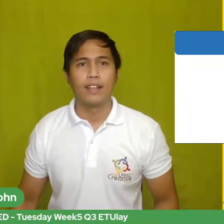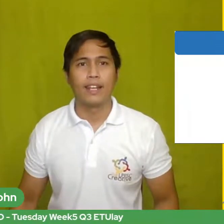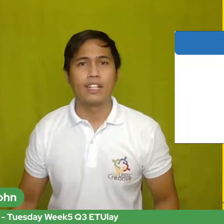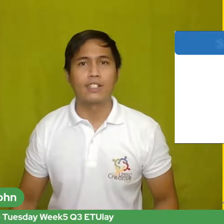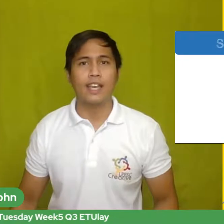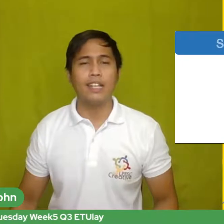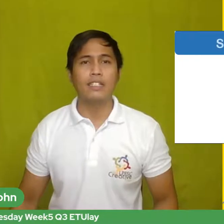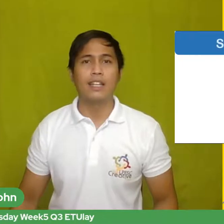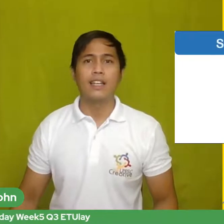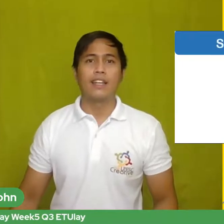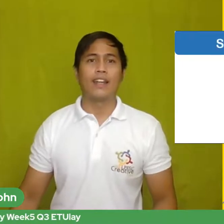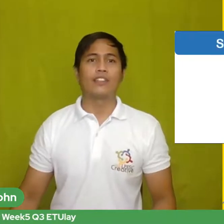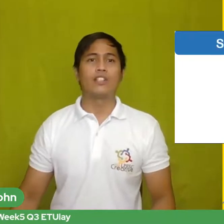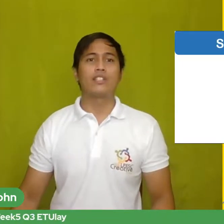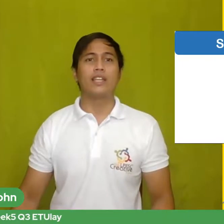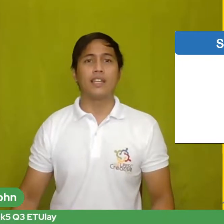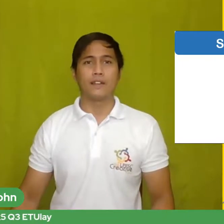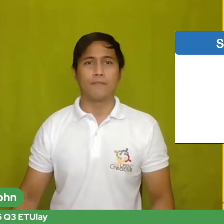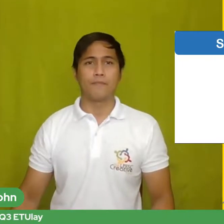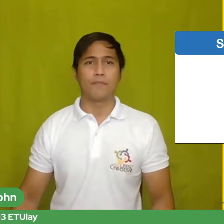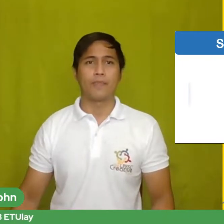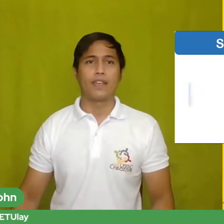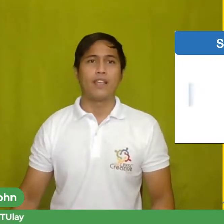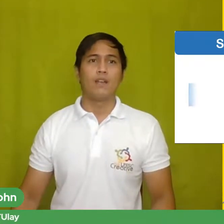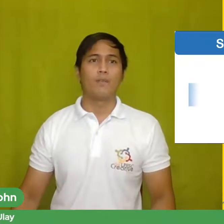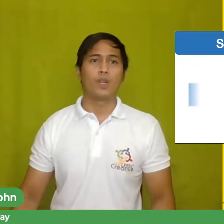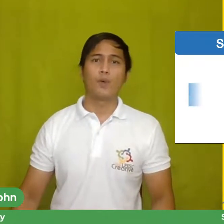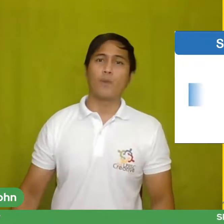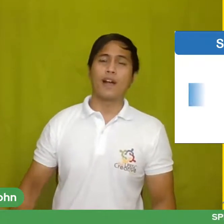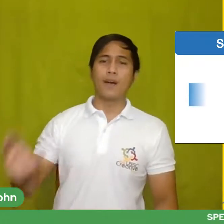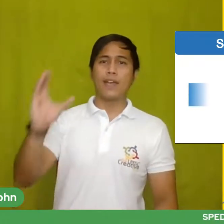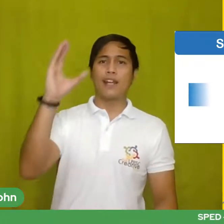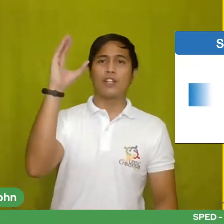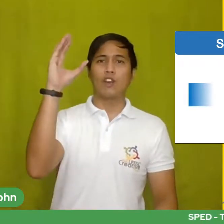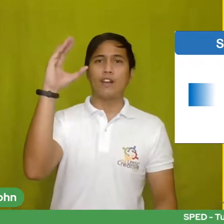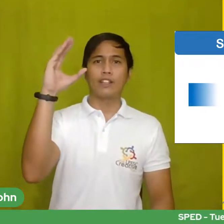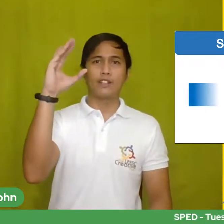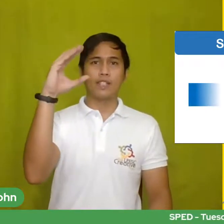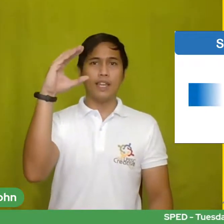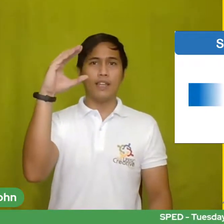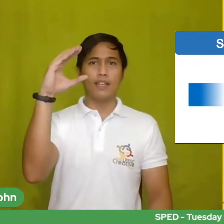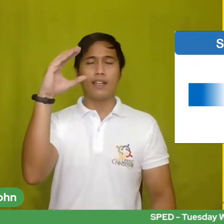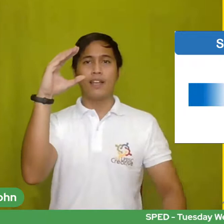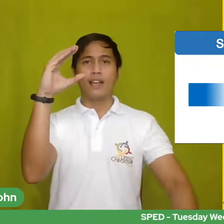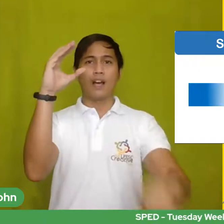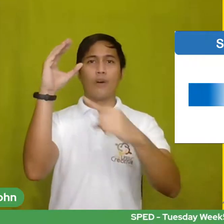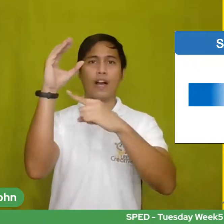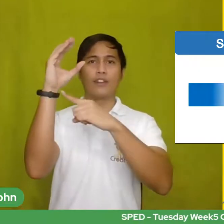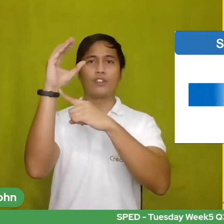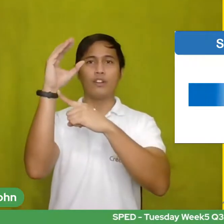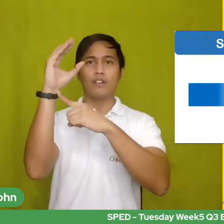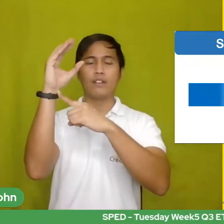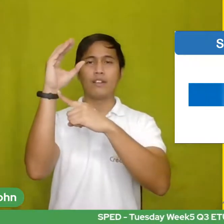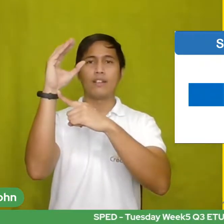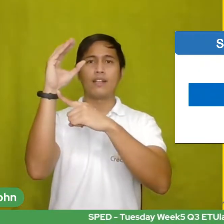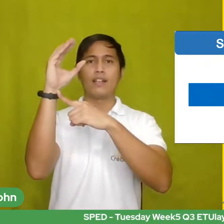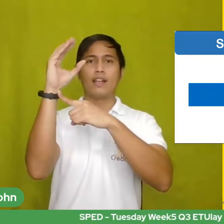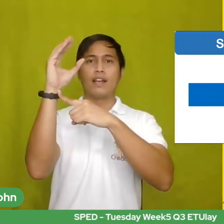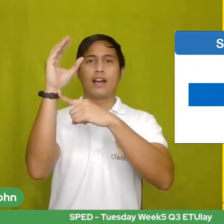Next exercise. Letter C. Iporma ang kamay na gito. Letter C. Hawakan to.